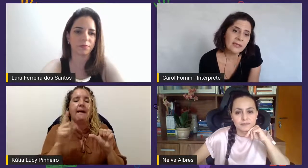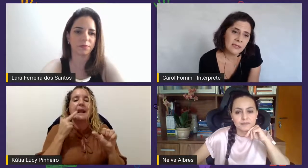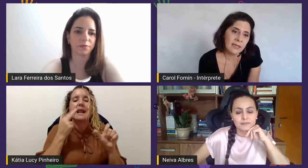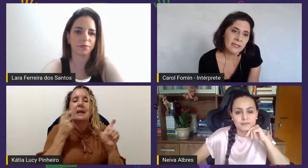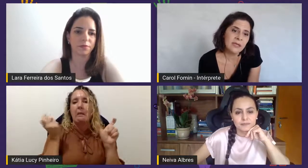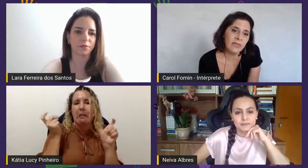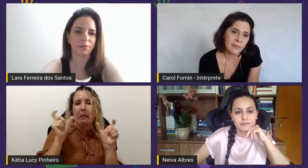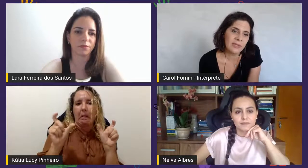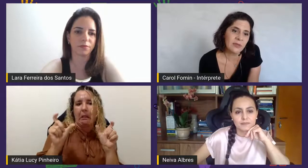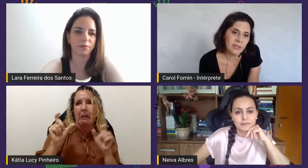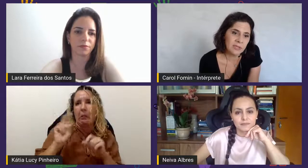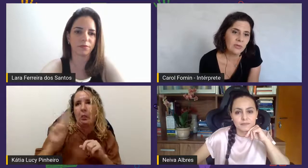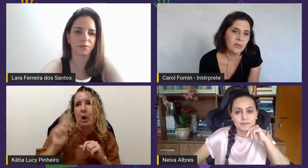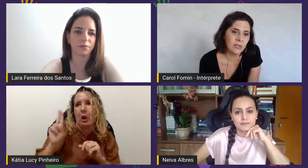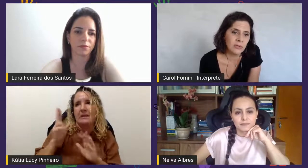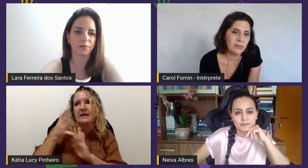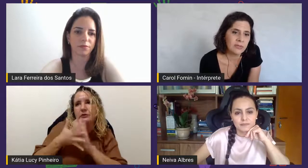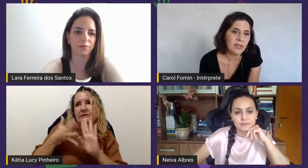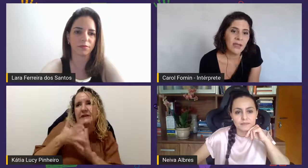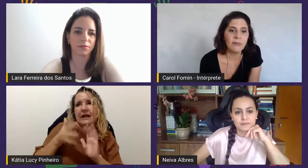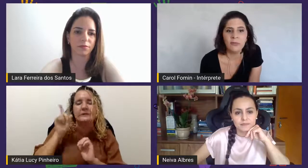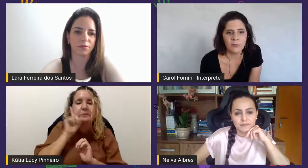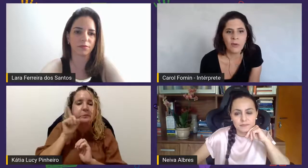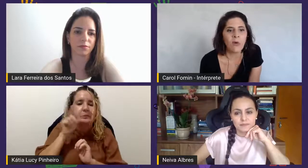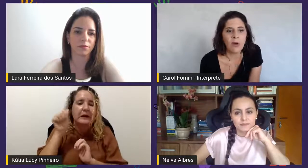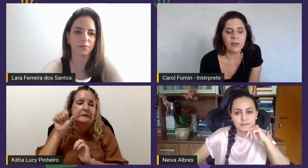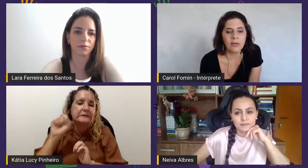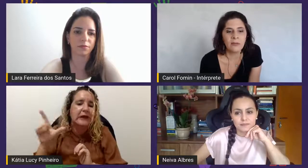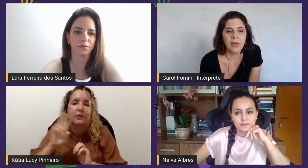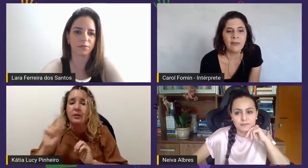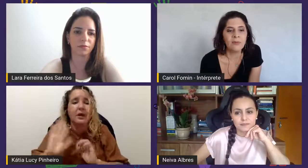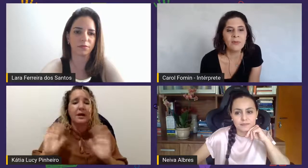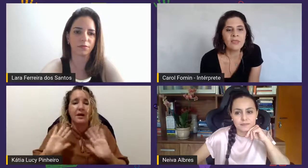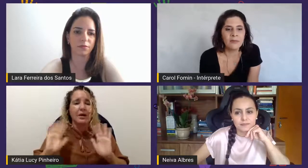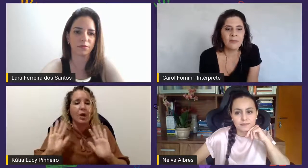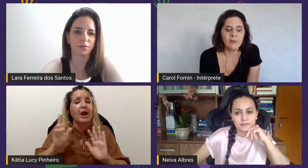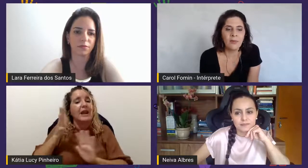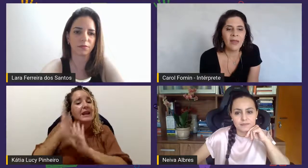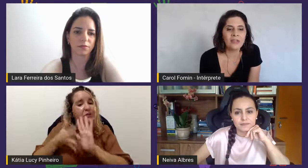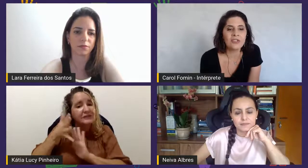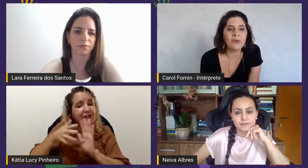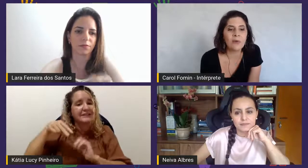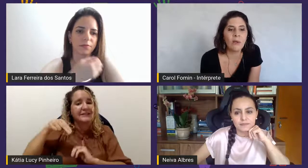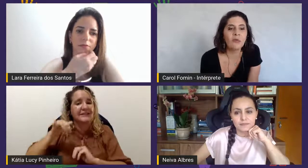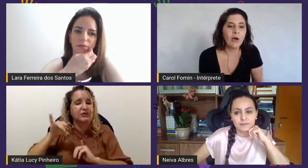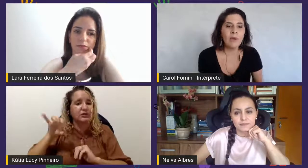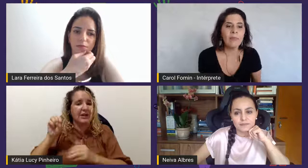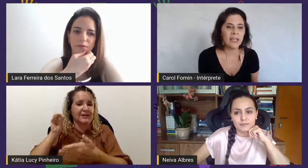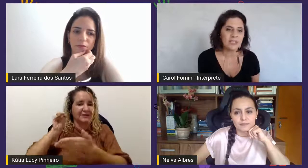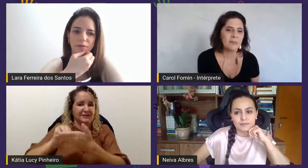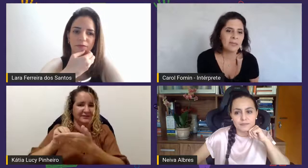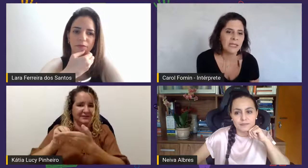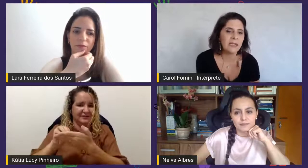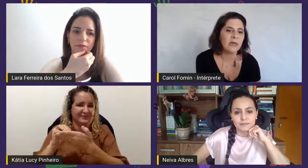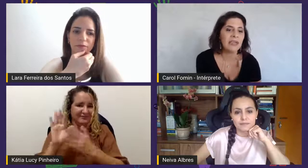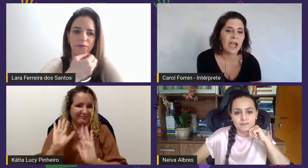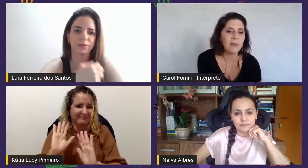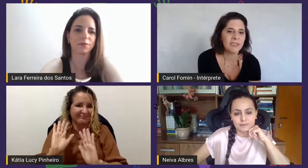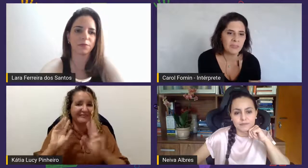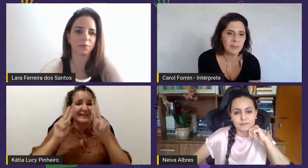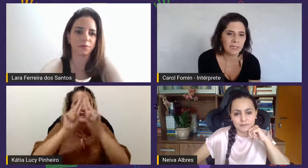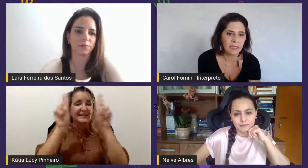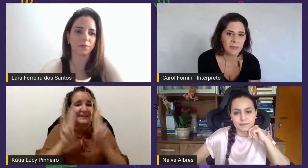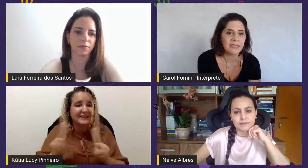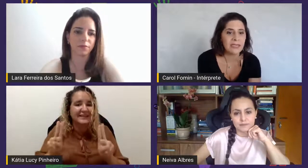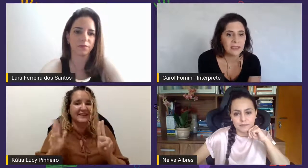que é necessária, sim, uma adaptação nesses currículos. Eu concordo que isso não é a gente colocar o nome da disciplina ou criar